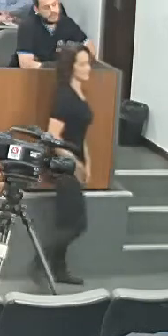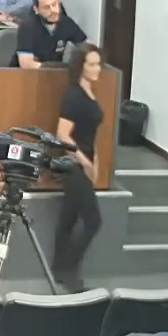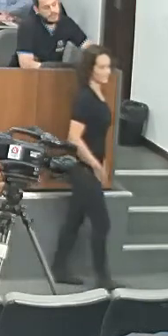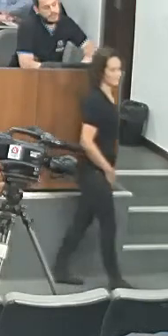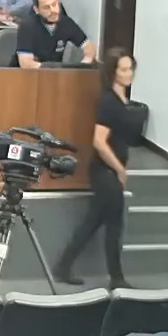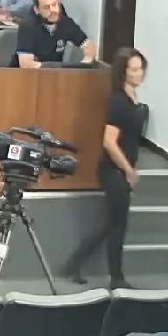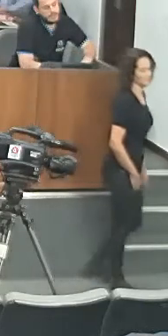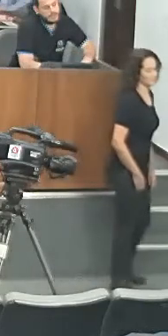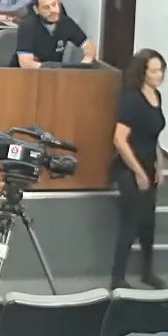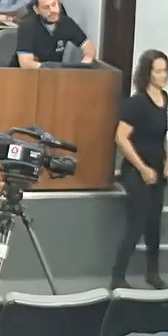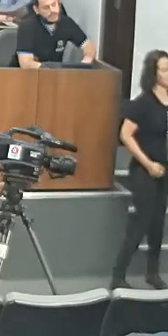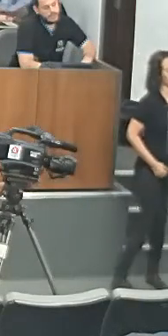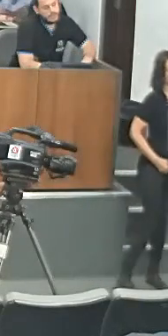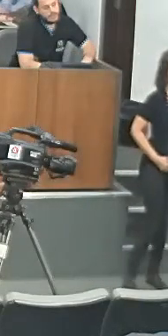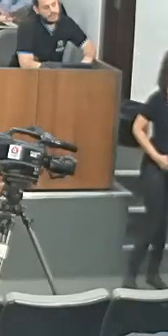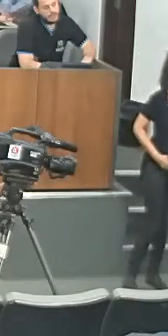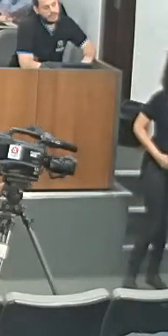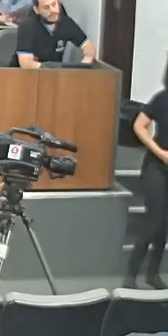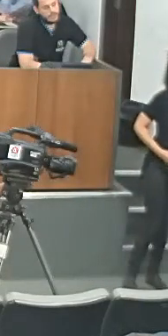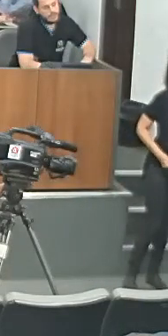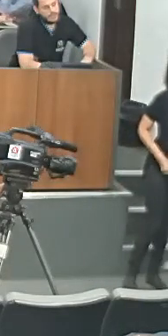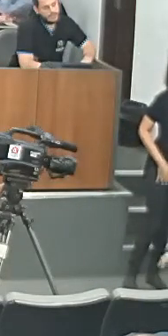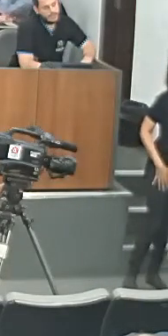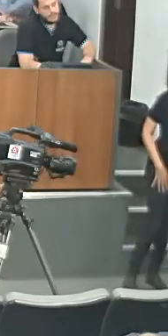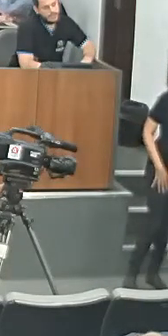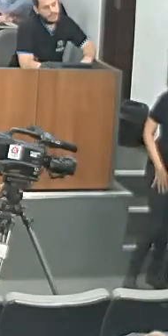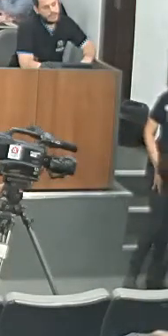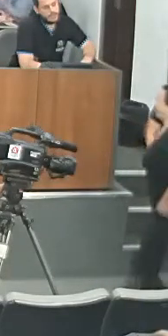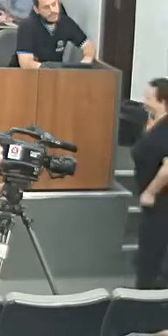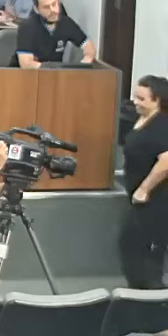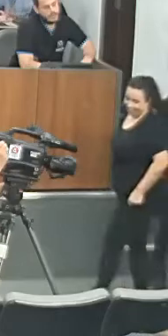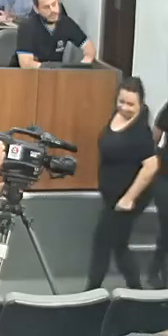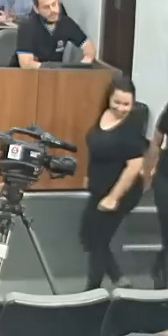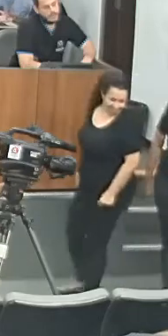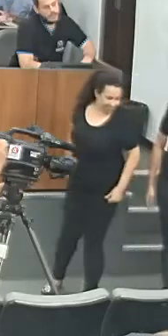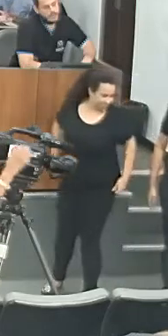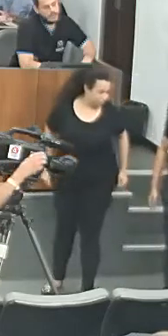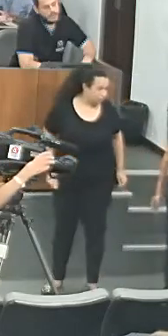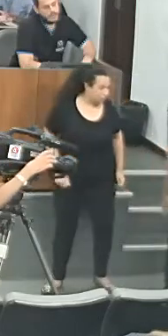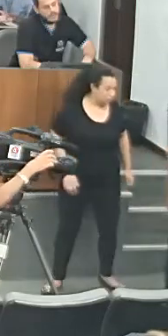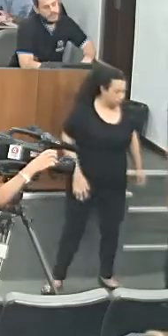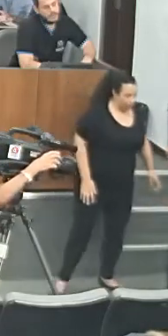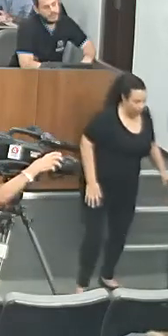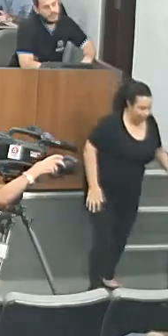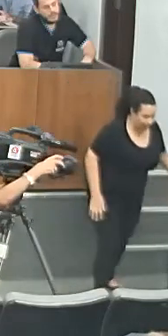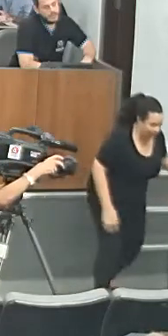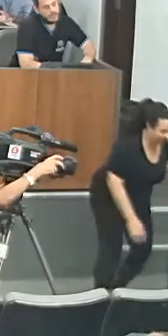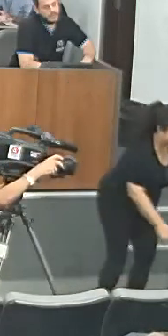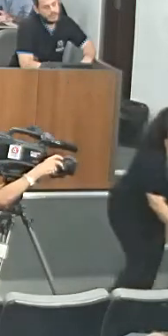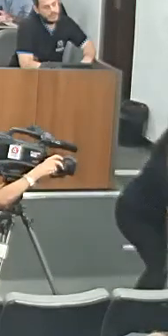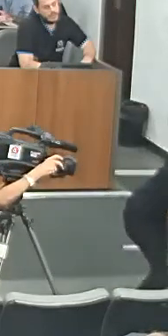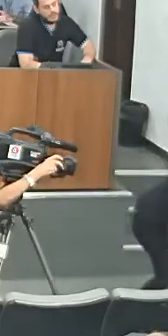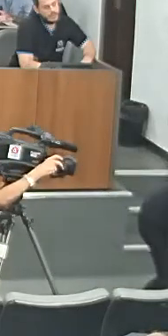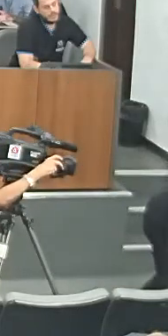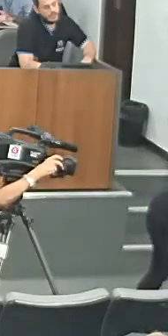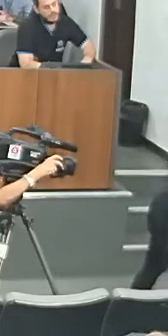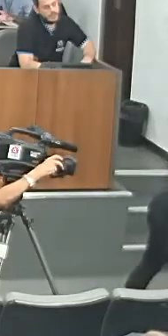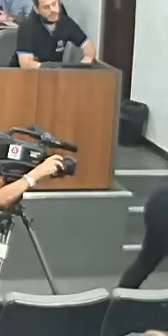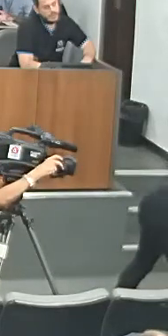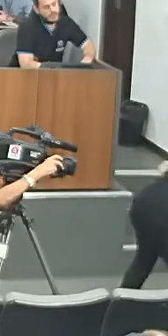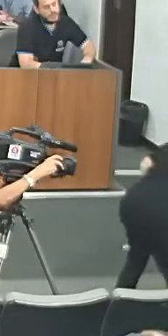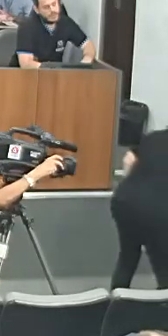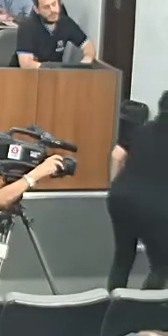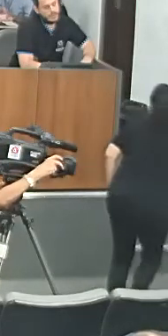da pessoa com deficiência que nós estamos vivendo um problema muito sério em relação à questão dos professores auxiliares dos profissionais